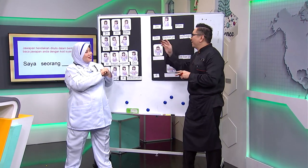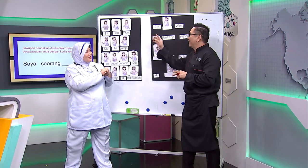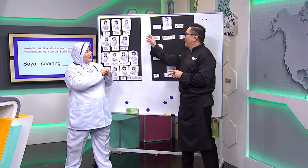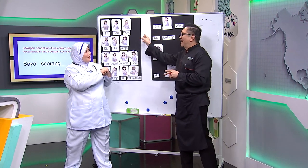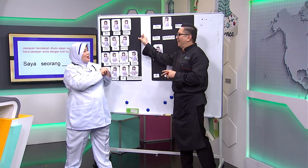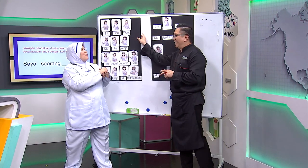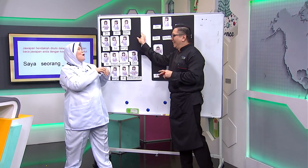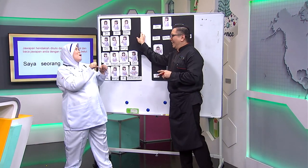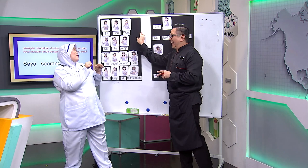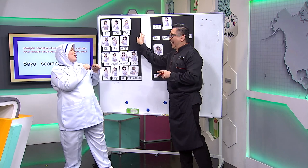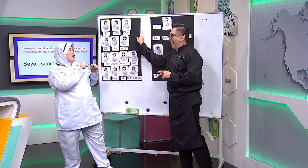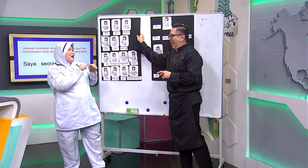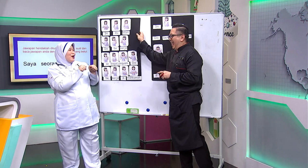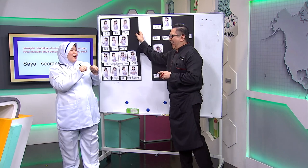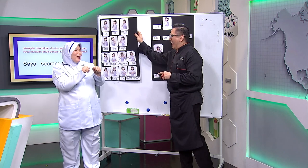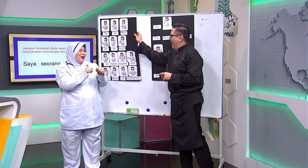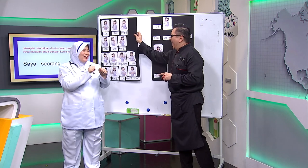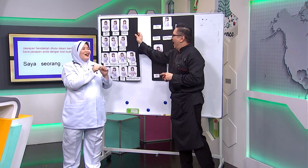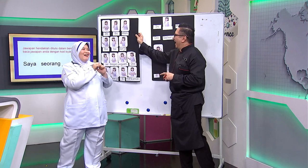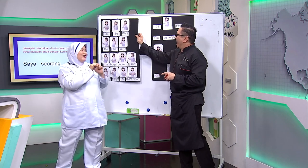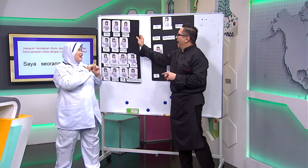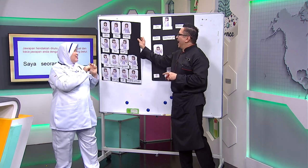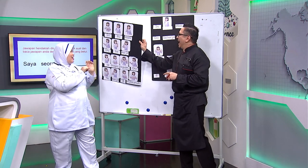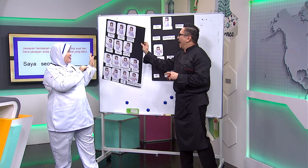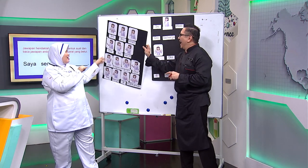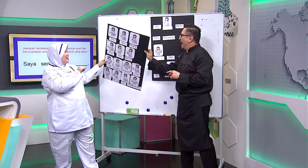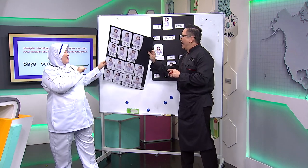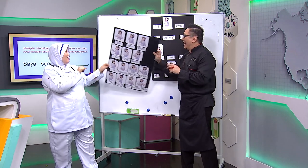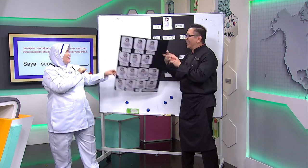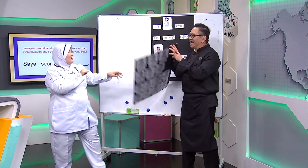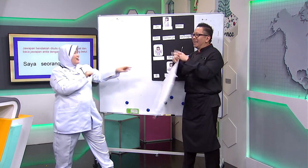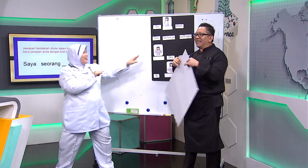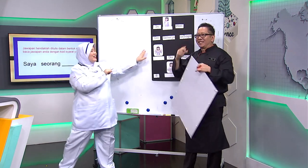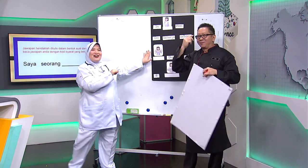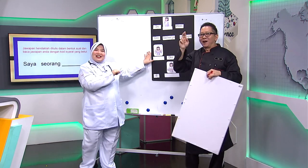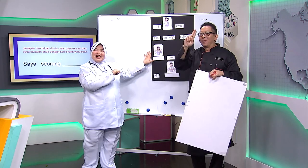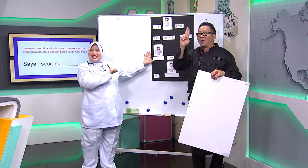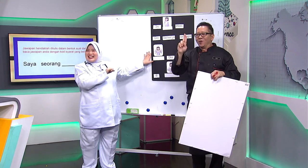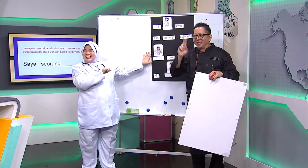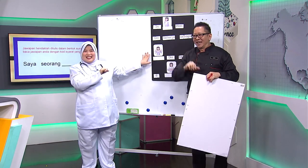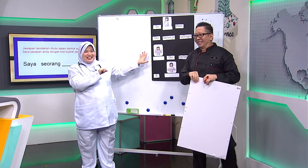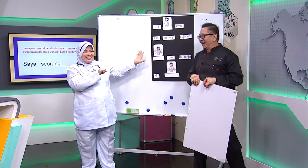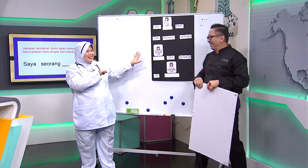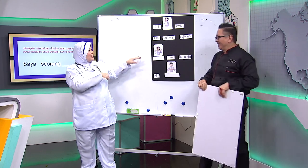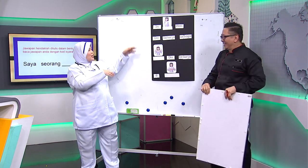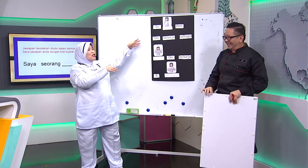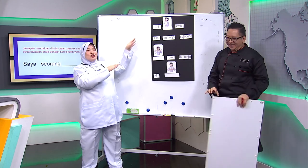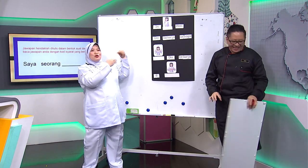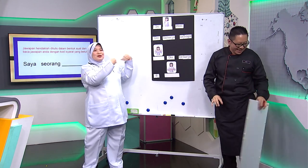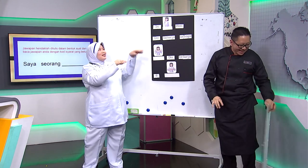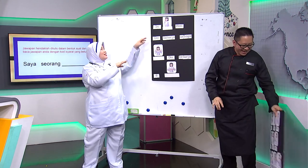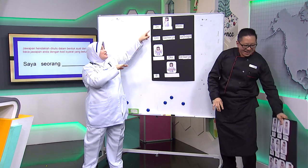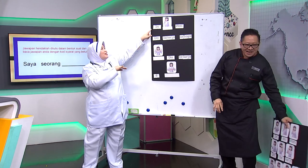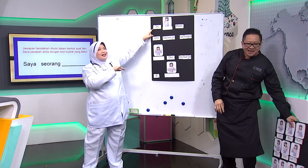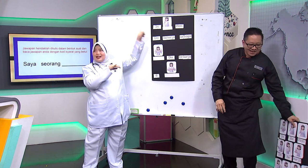simpan kad ni? Boleh. Nak simpan. Ya, ya, ya. Okey. Sebab hujan kan?